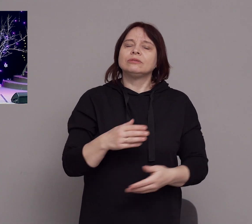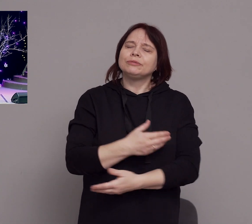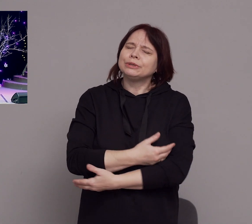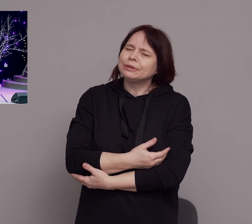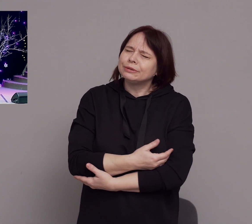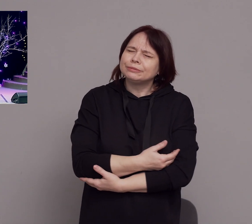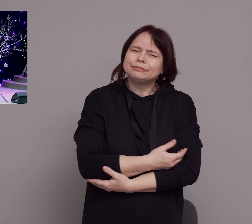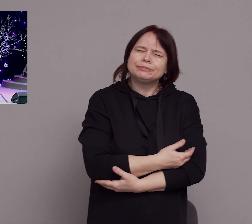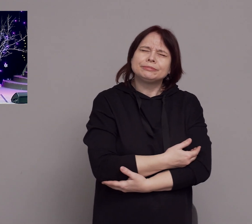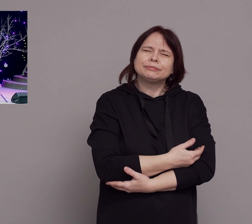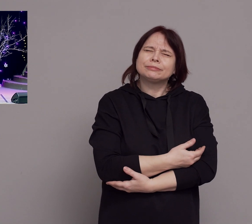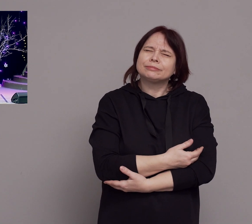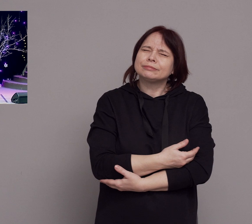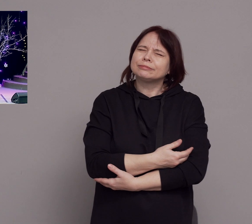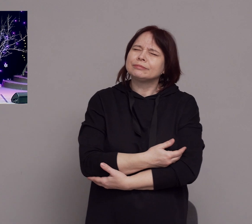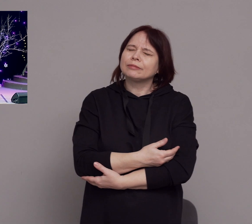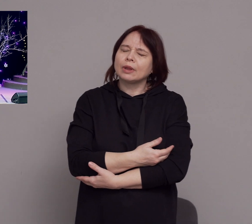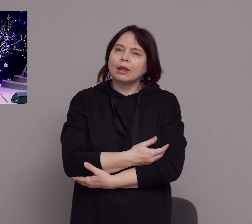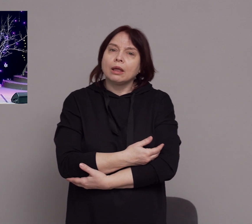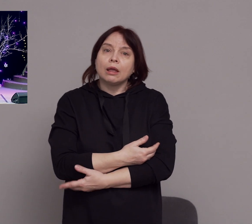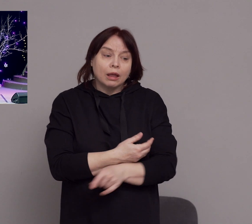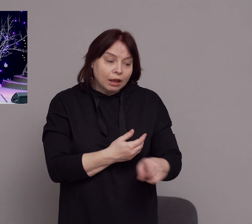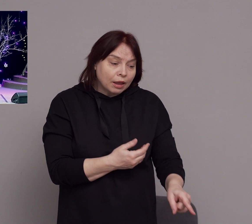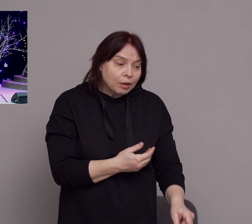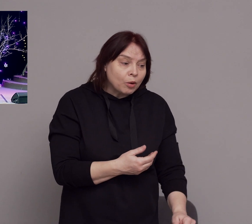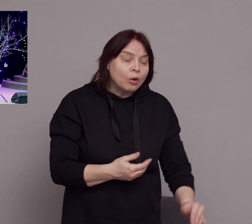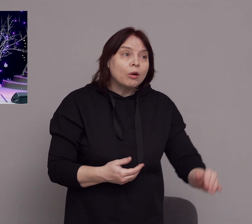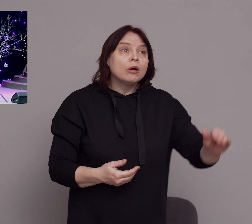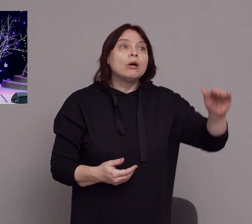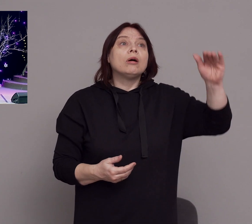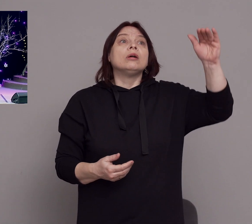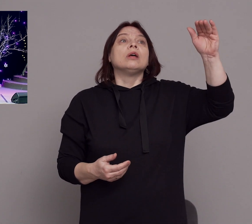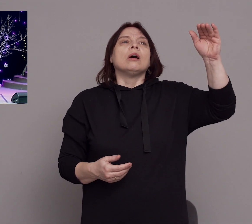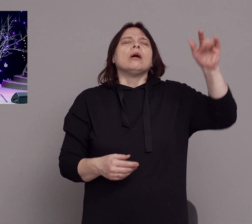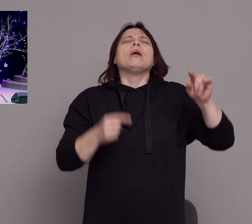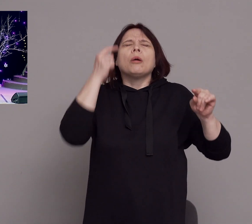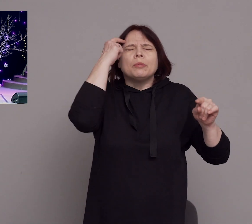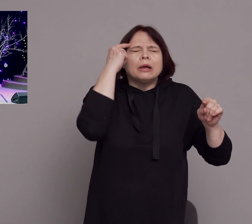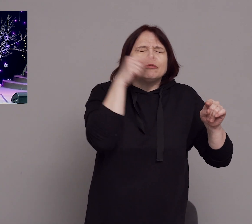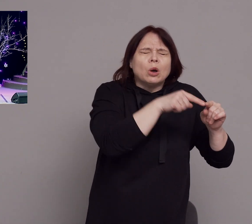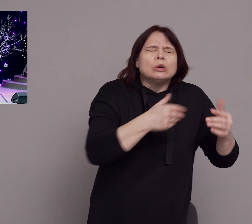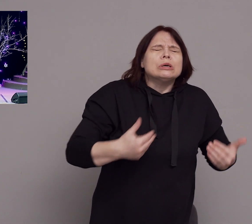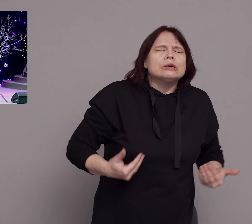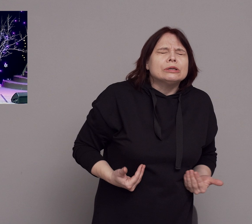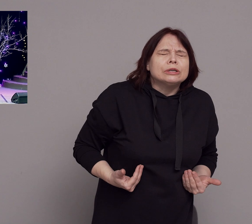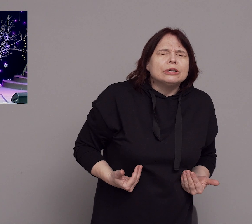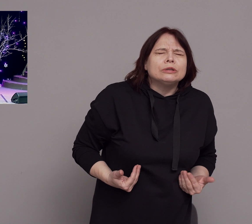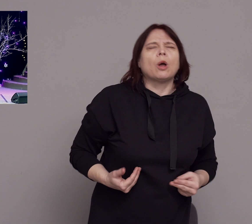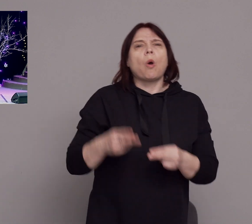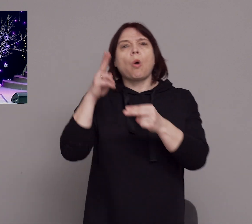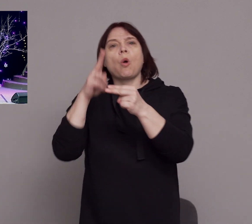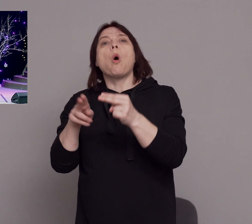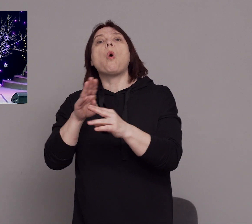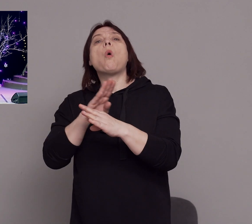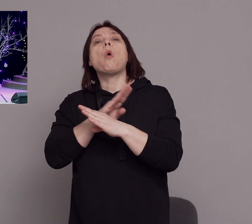Мы никогда не поймем, что значило для Иисуса умереть, потому что в тот момент та связь, которая была в Троице между Богом Отцом и